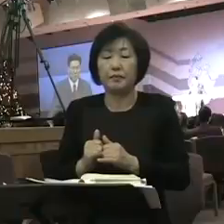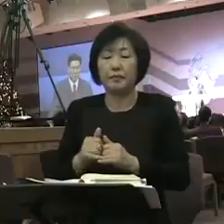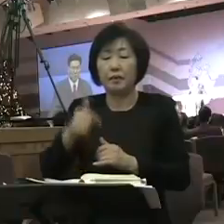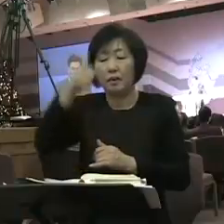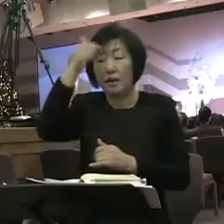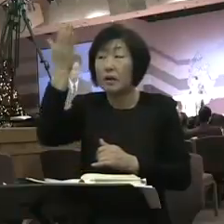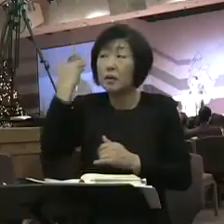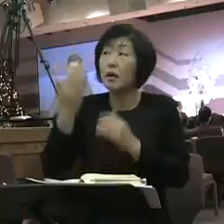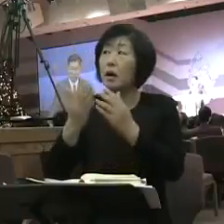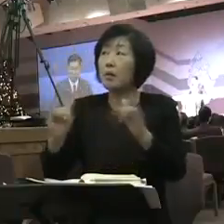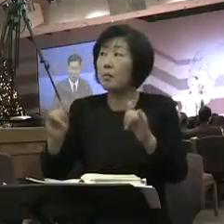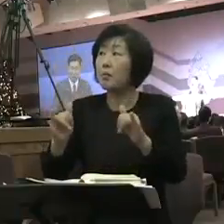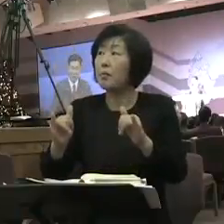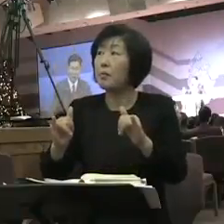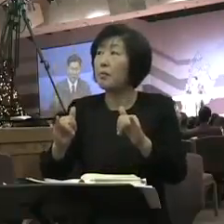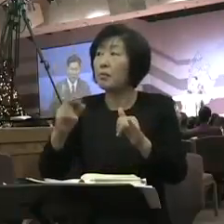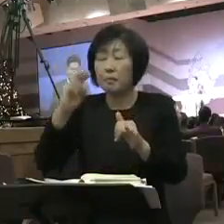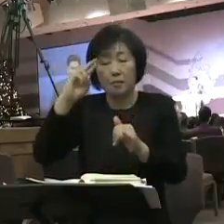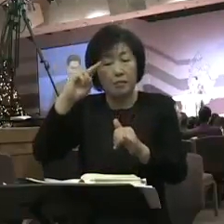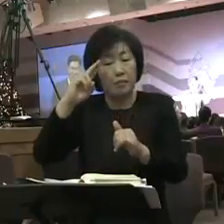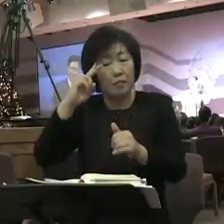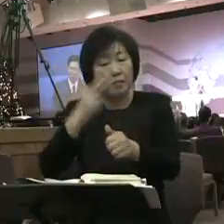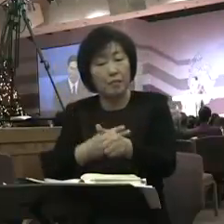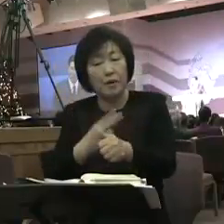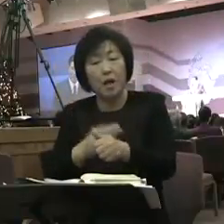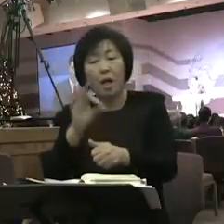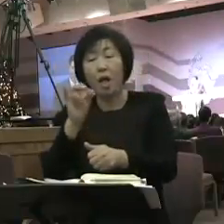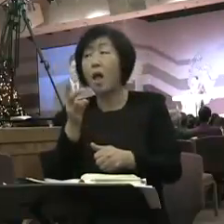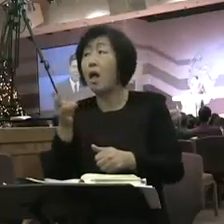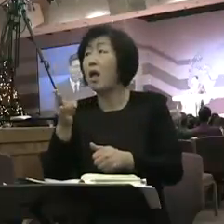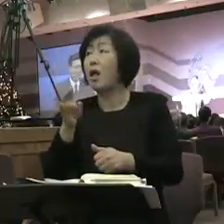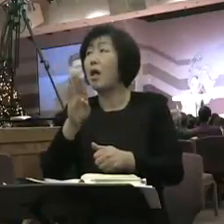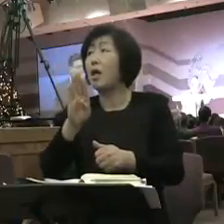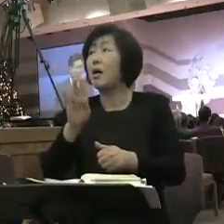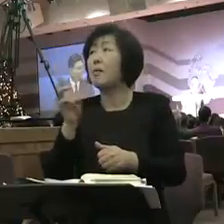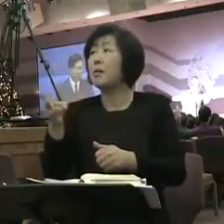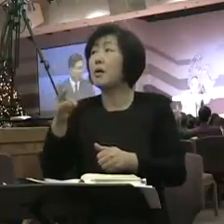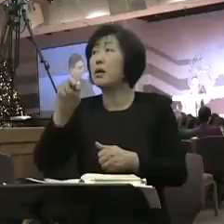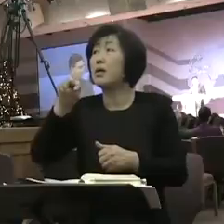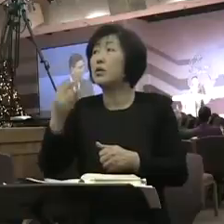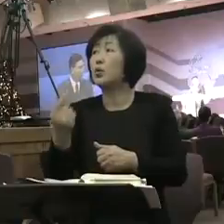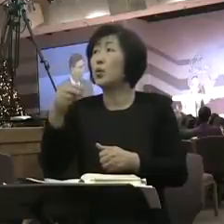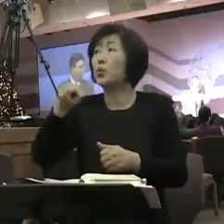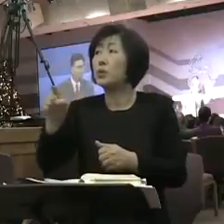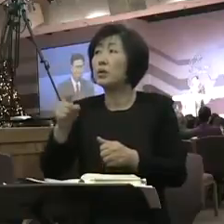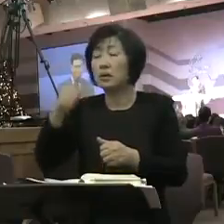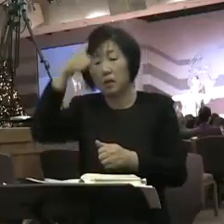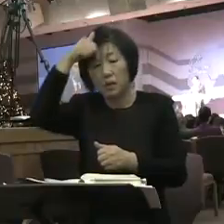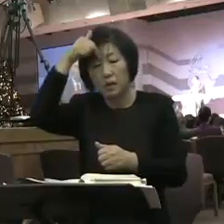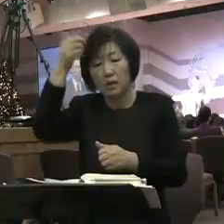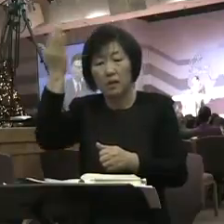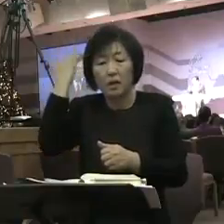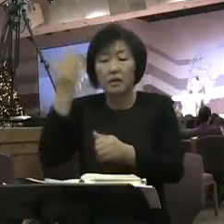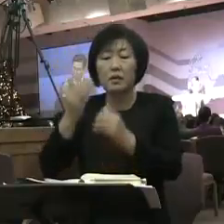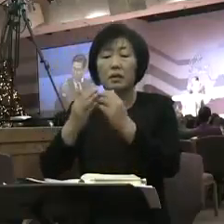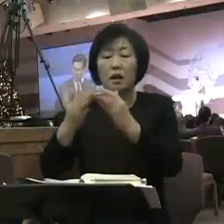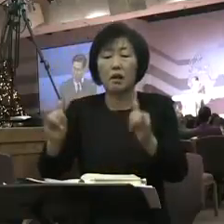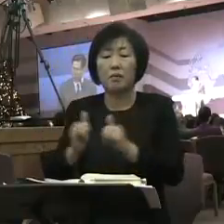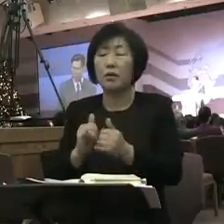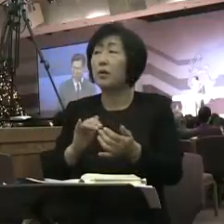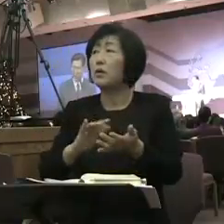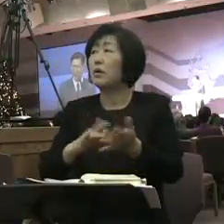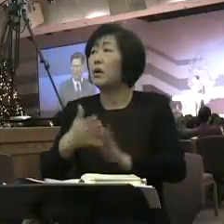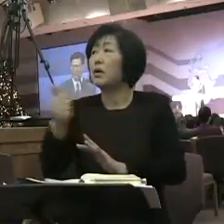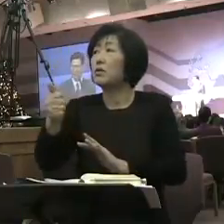옛사람이 아닙니다. 옛사람. 바울은 에베소서 4장 22절에 옛사람에 대해서 얘기하는데, 옛사람은 뭐예요? 예수